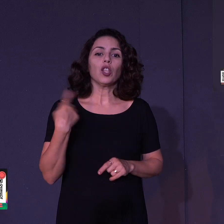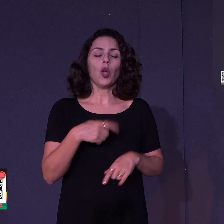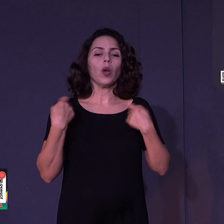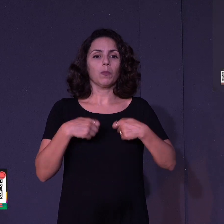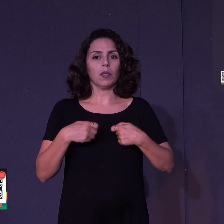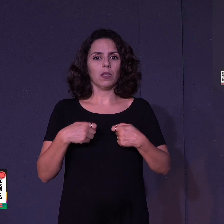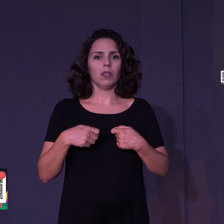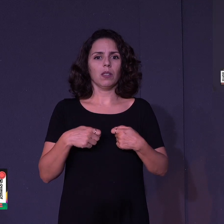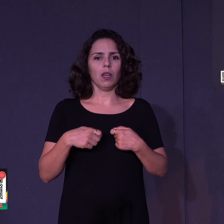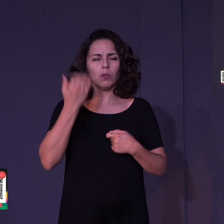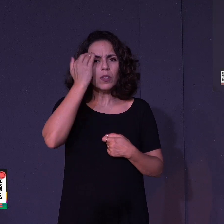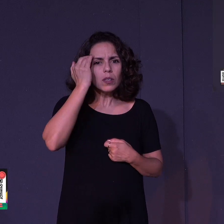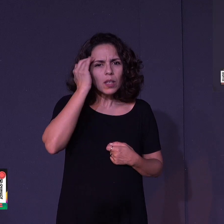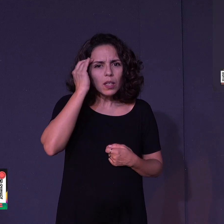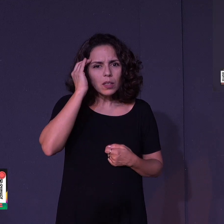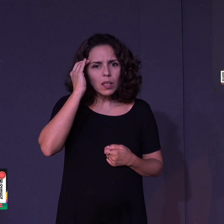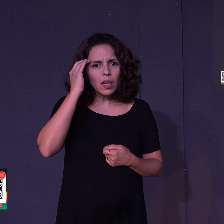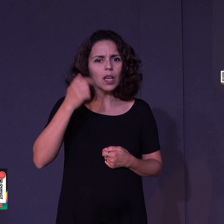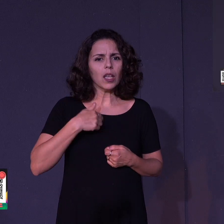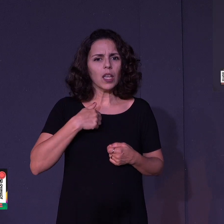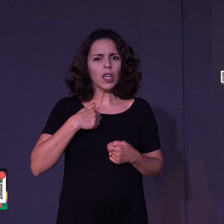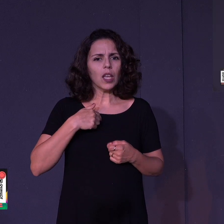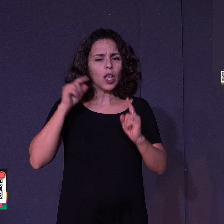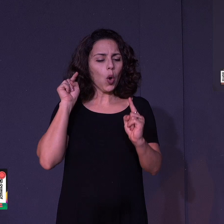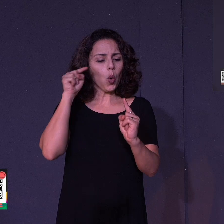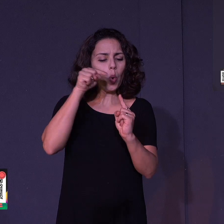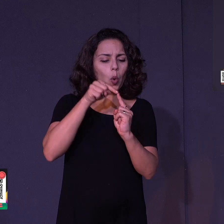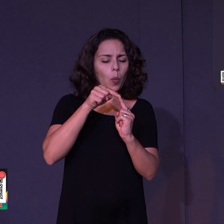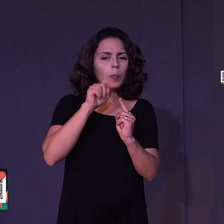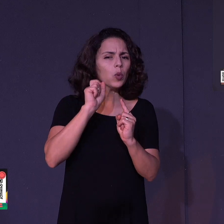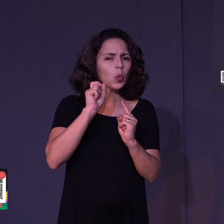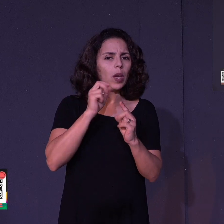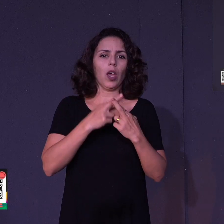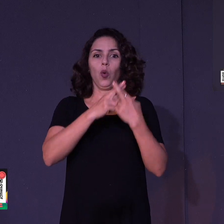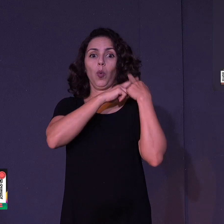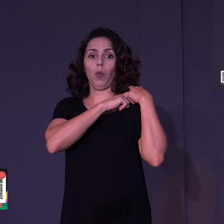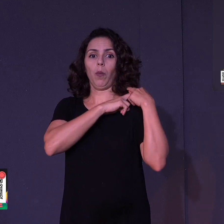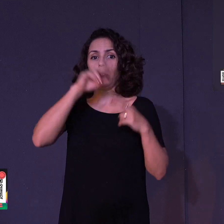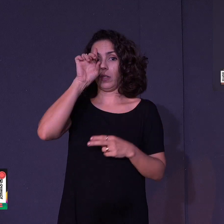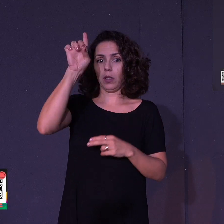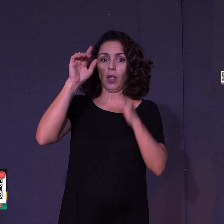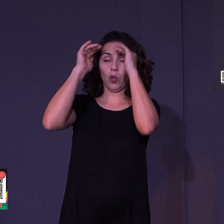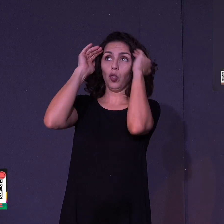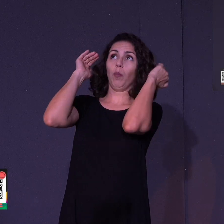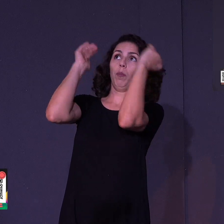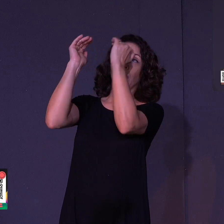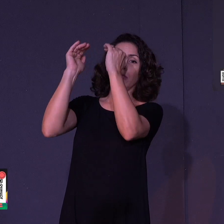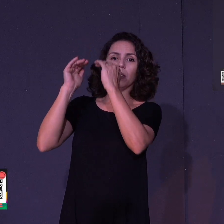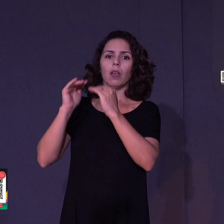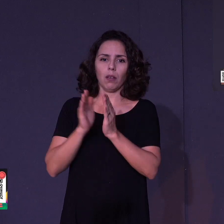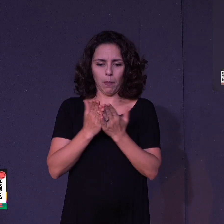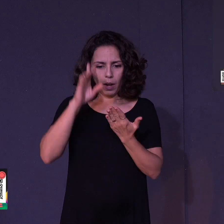seres espirituais, e com o compromisso que Deus espera que nós façamos ao obedecer a palavra de Deus e a